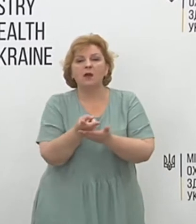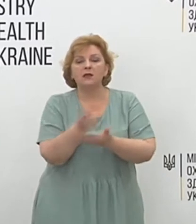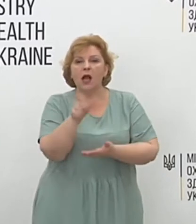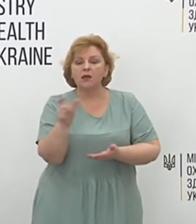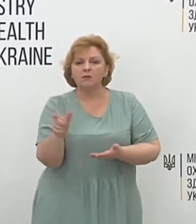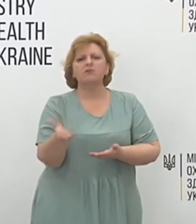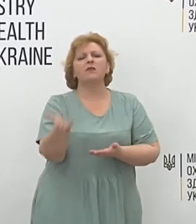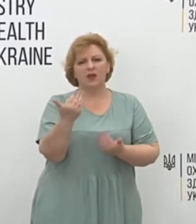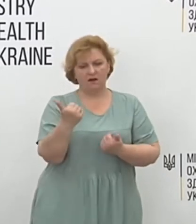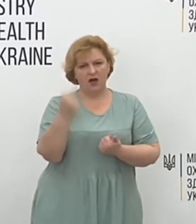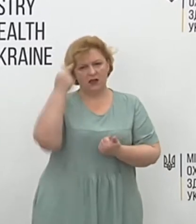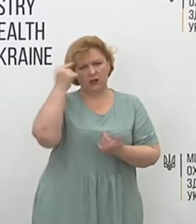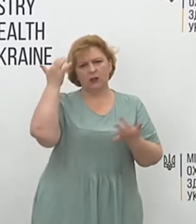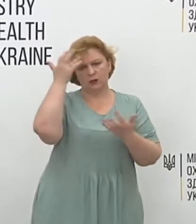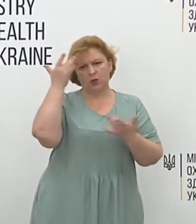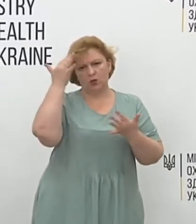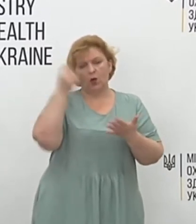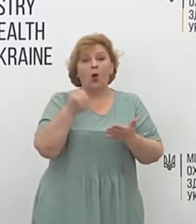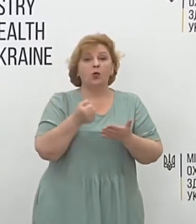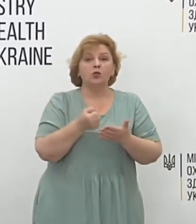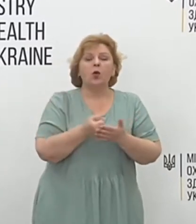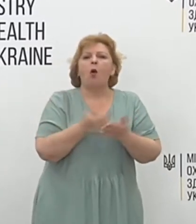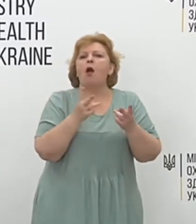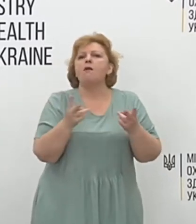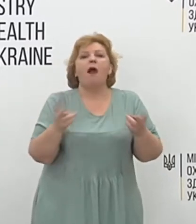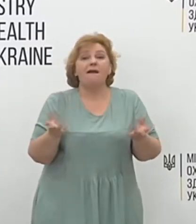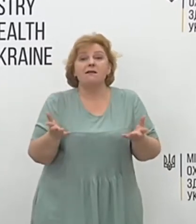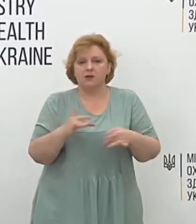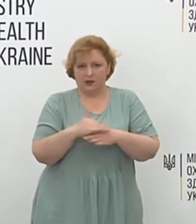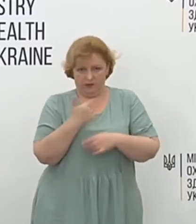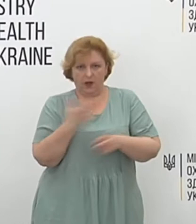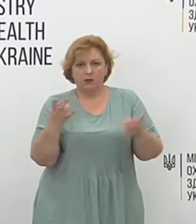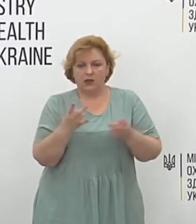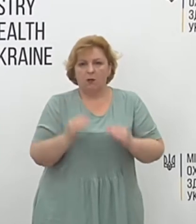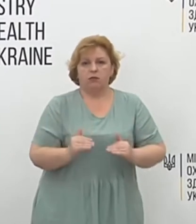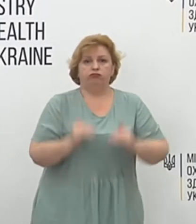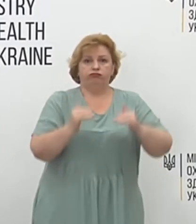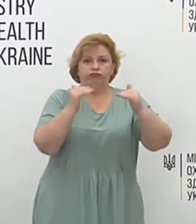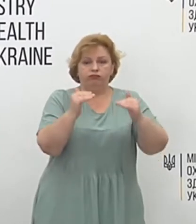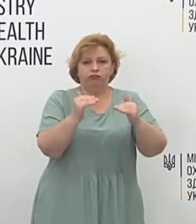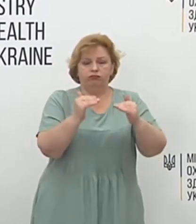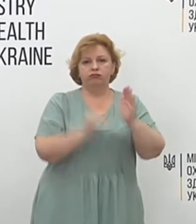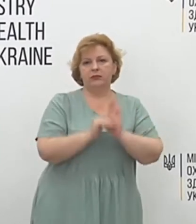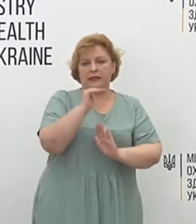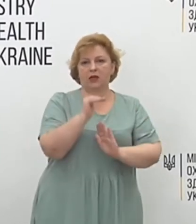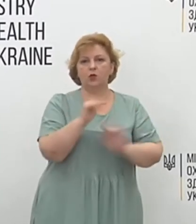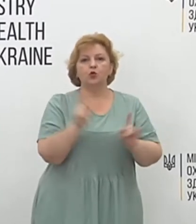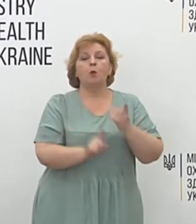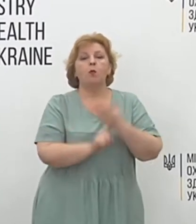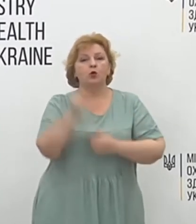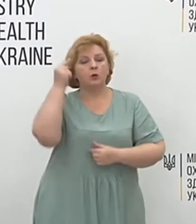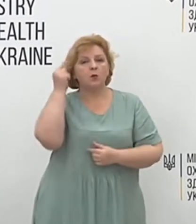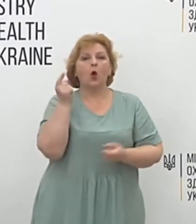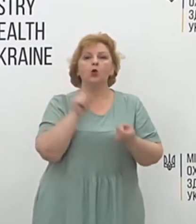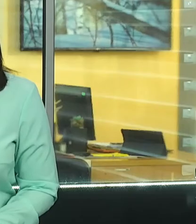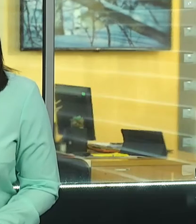Давайте задумаємося, до яких цифр нам ще треба дійти, щоб ми почали думати щодо дотримання